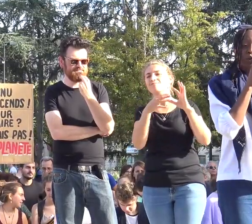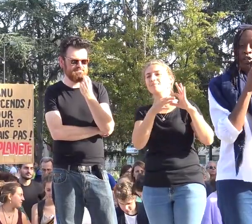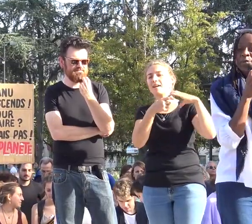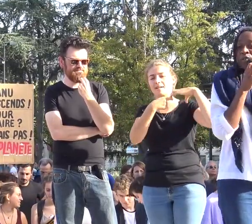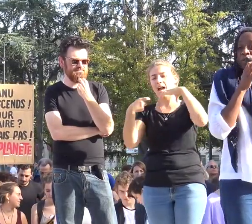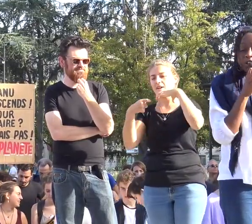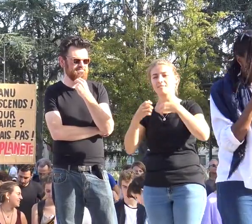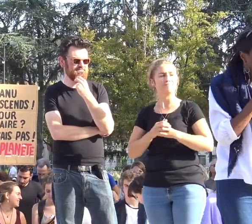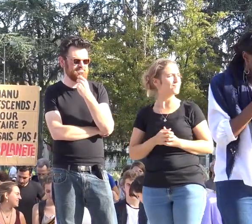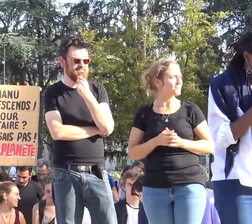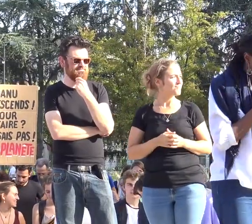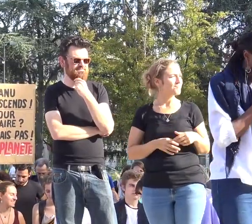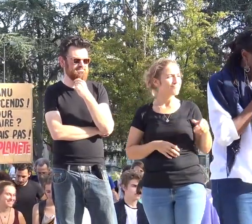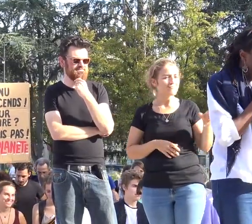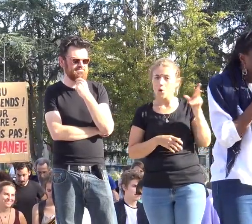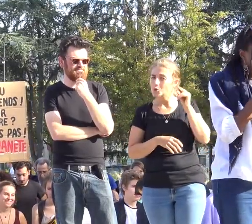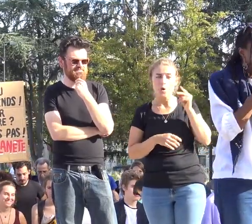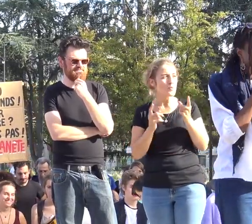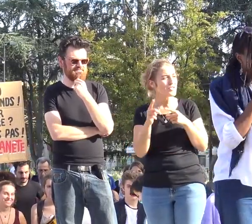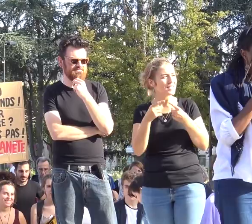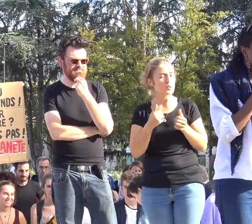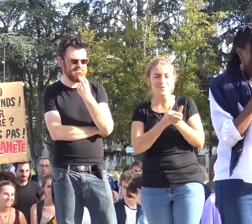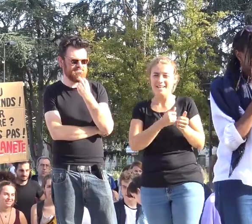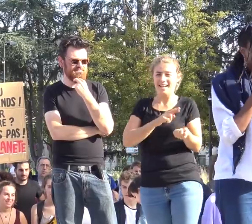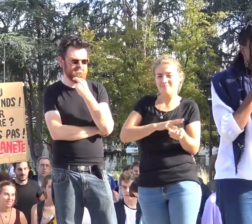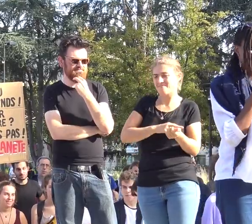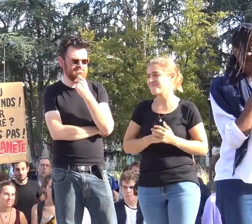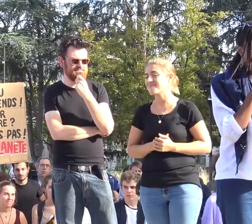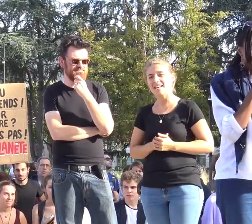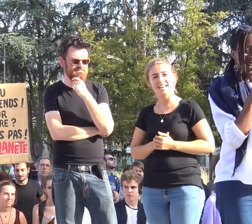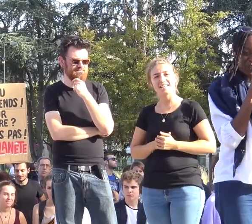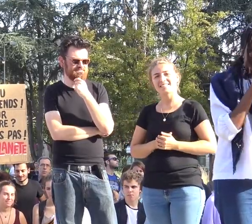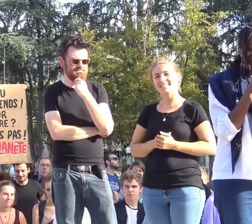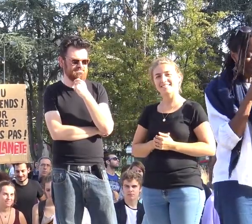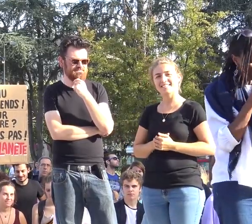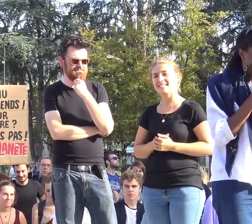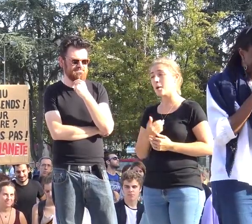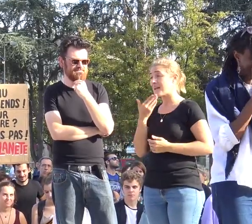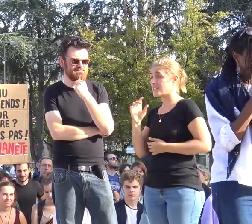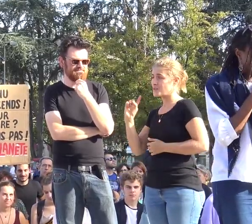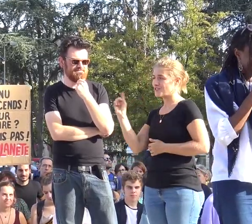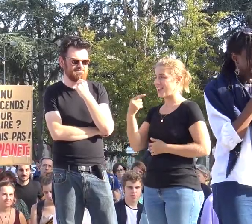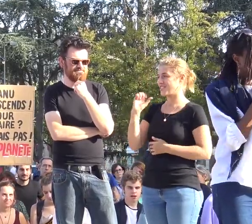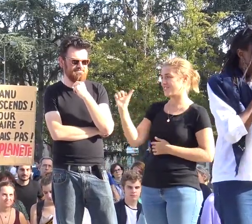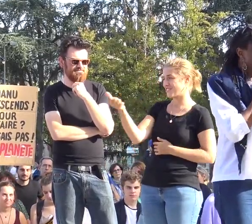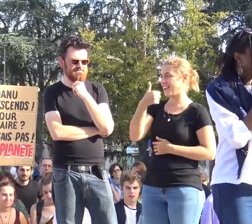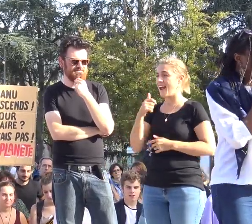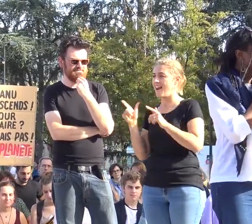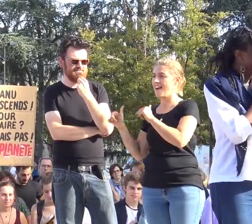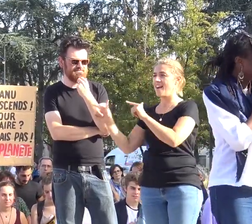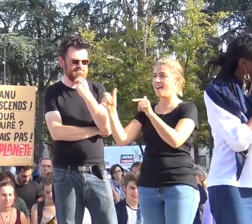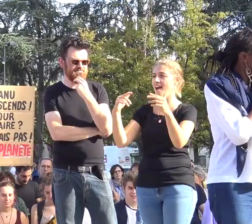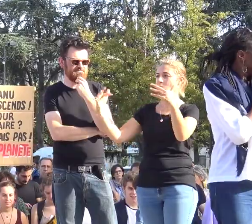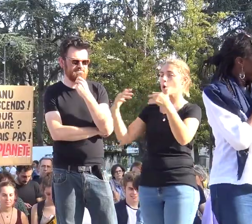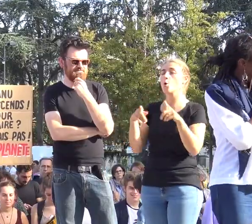parle en même temps que le rythme, tant qu'à faire. Nous remercions tous les gens qui sont venus faire